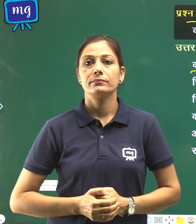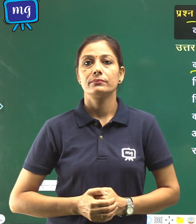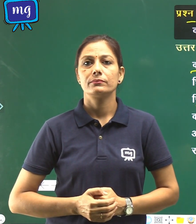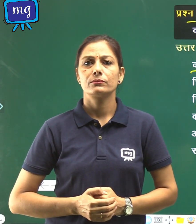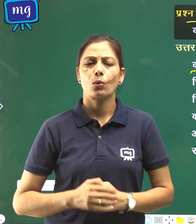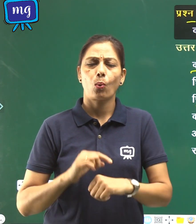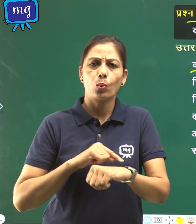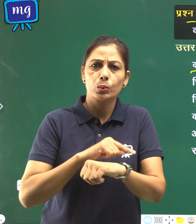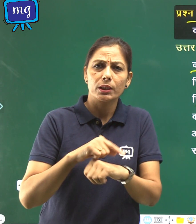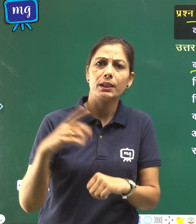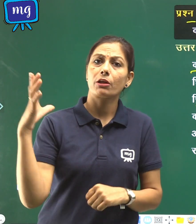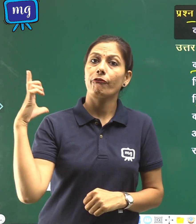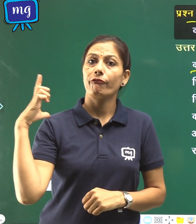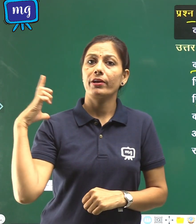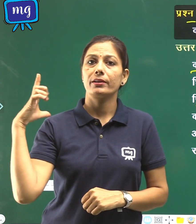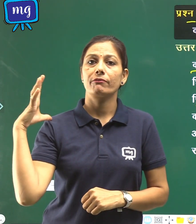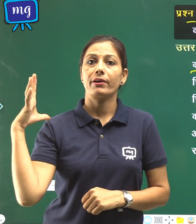दीर्घ प्रतीक्षा